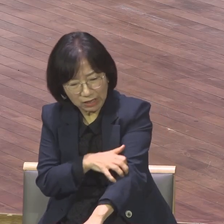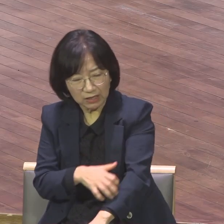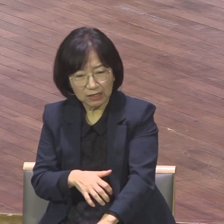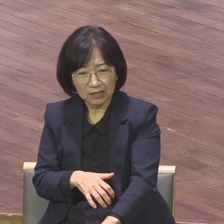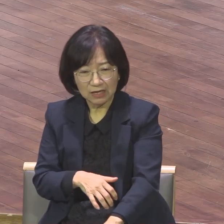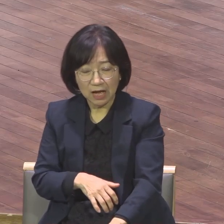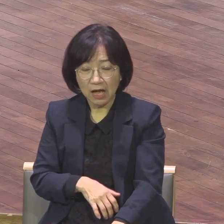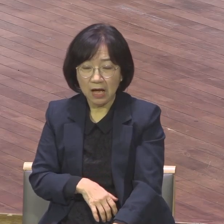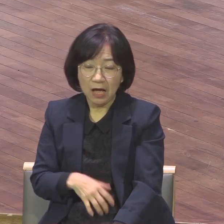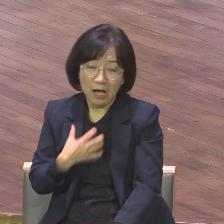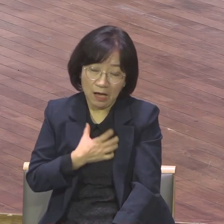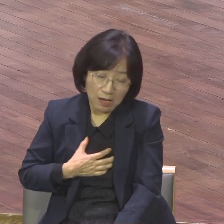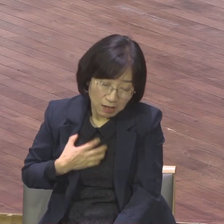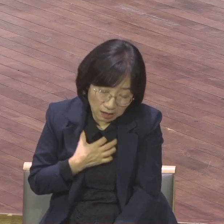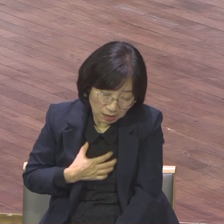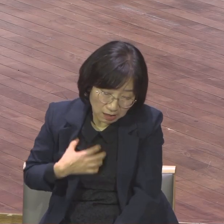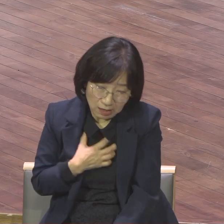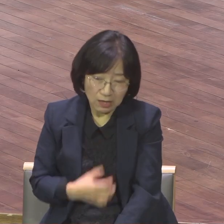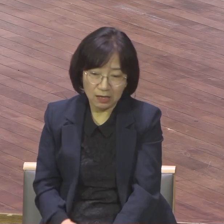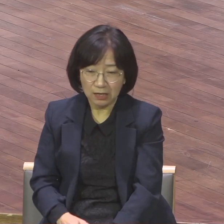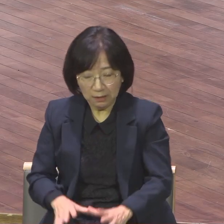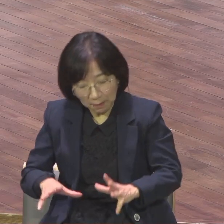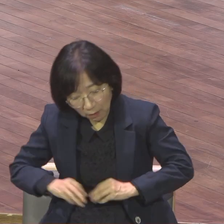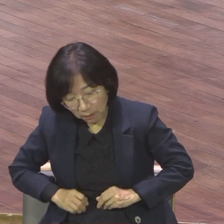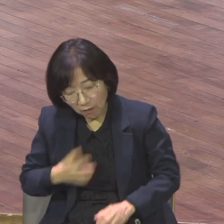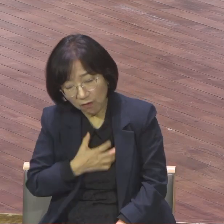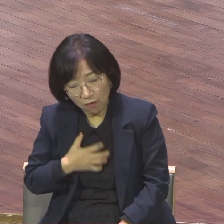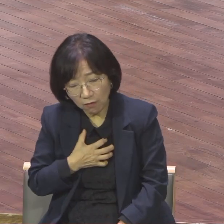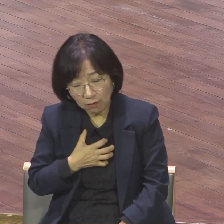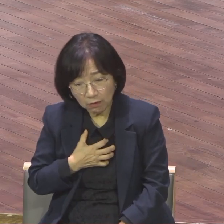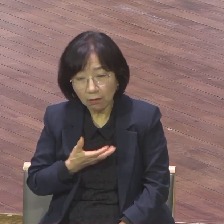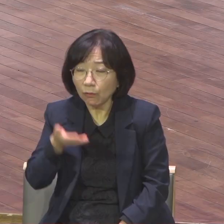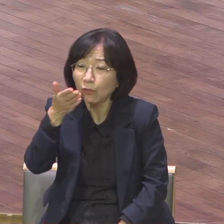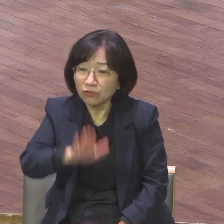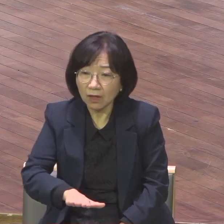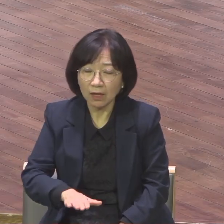죽겠는데 아파 죽겠는데 배고파 죽겠는데 하나님께로 돌아오라.